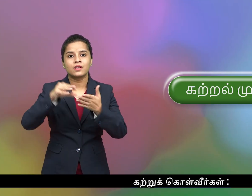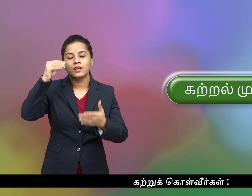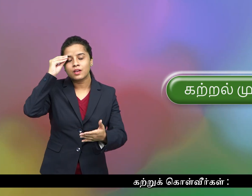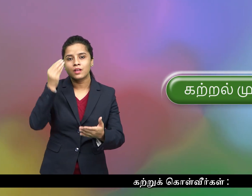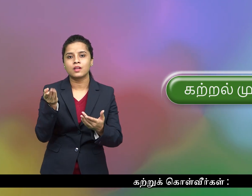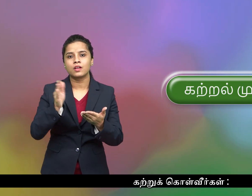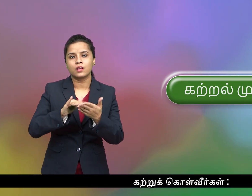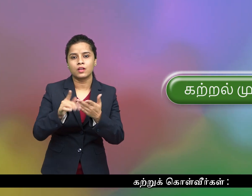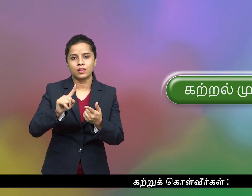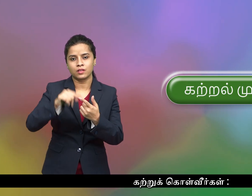கற்றுக்கொள்வீர்கள்.